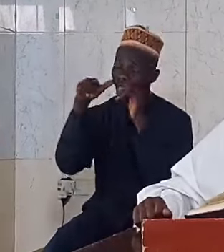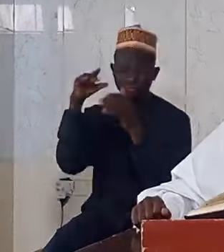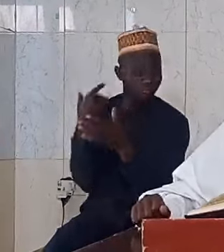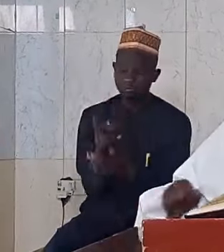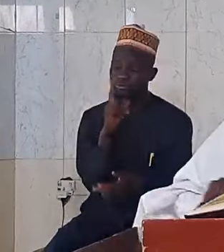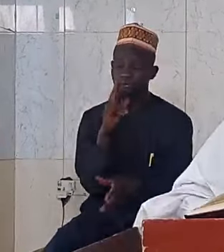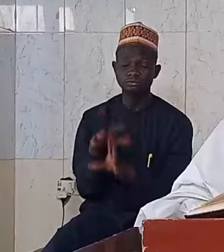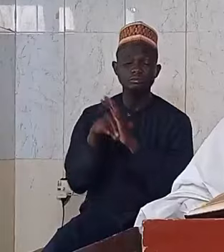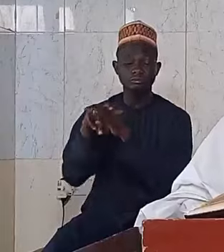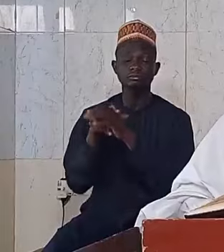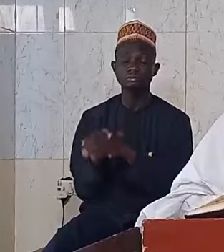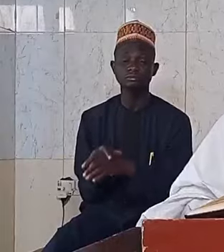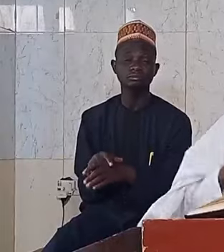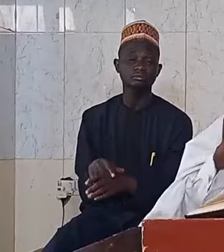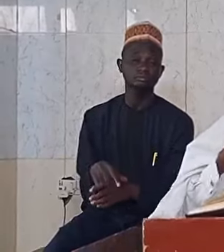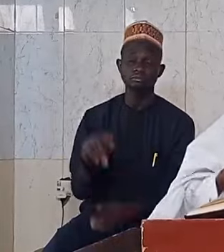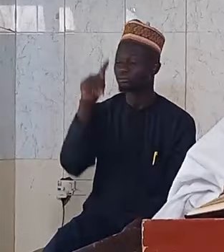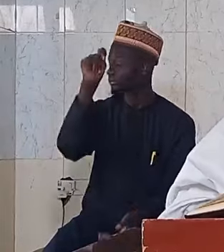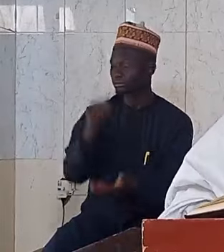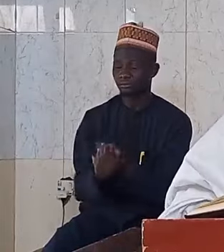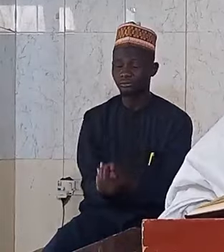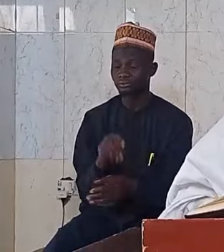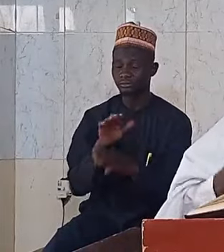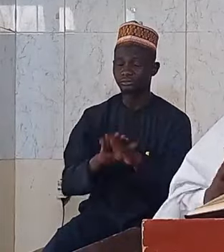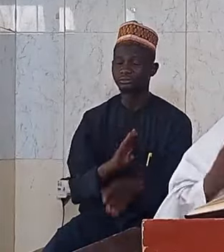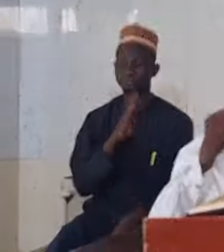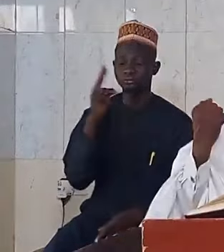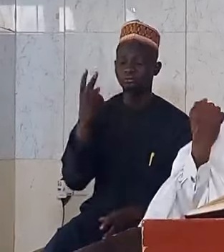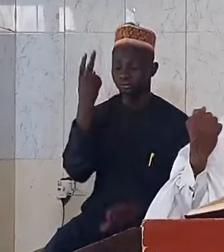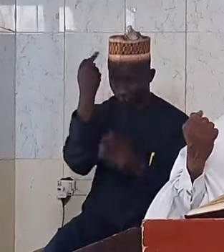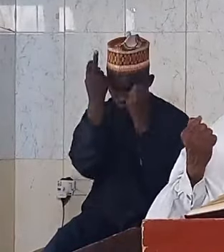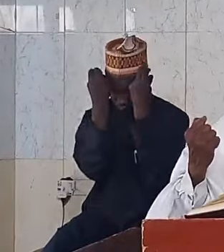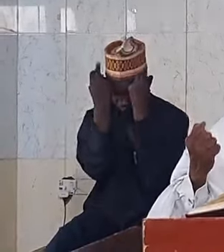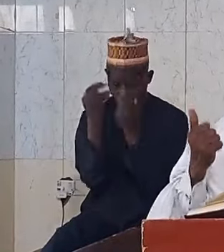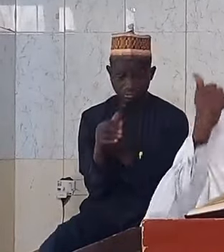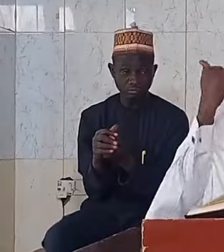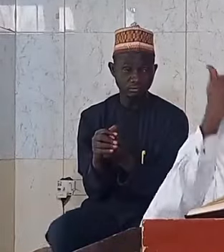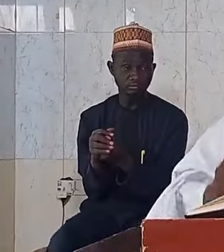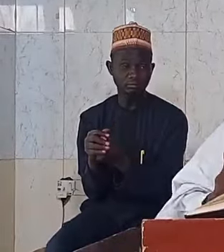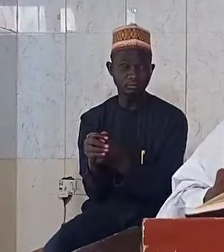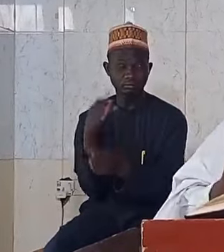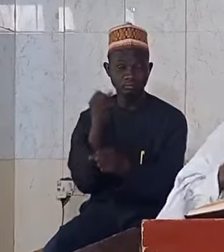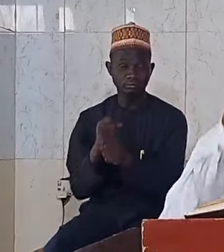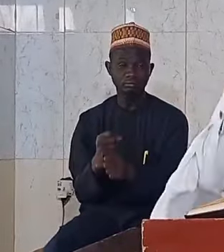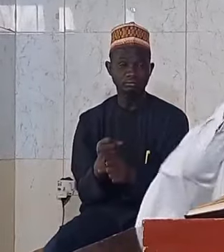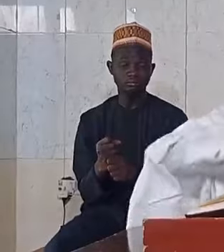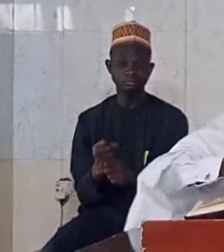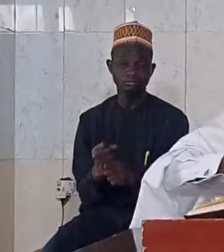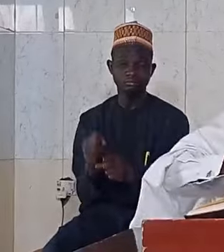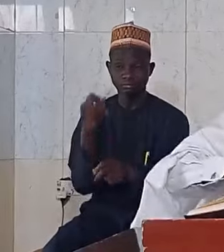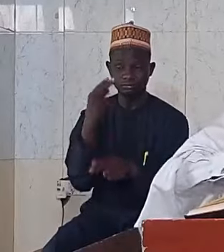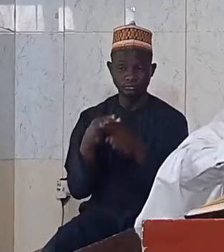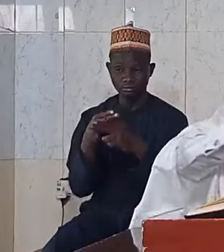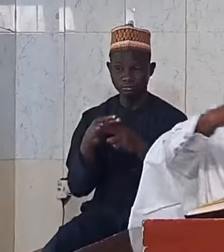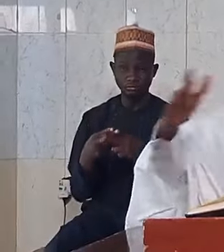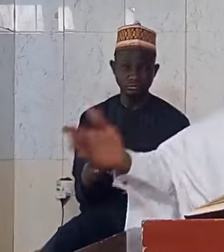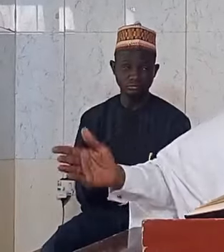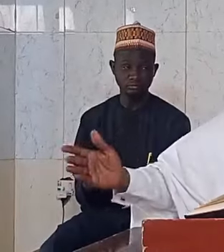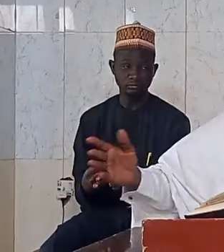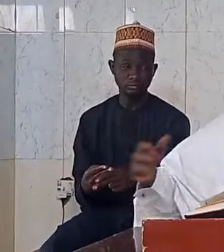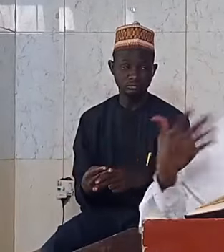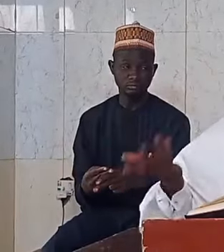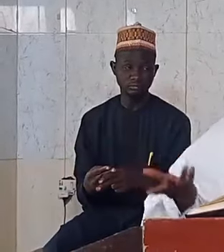ne mutum 1000 akan doki in ko mutum yana kan doki da mashi a hannunsa da takobi a hannunsa ka zo da